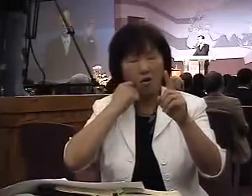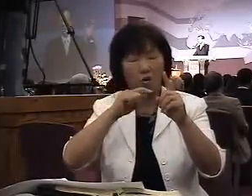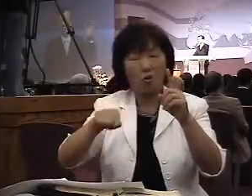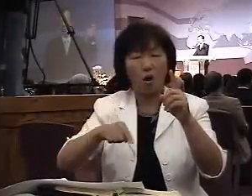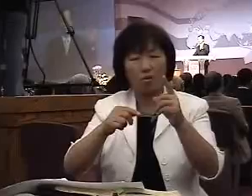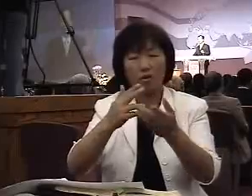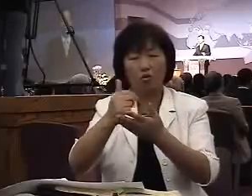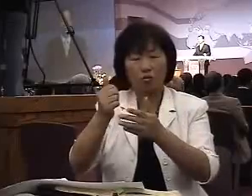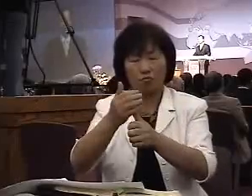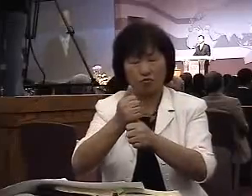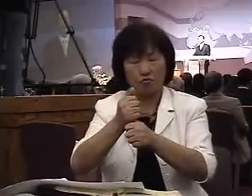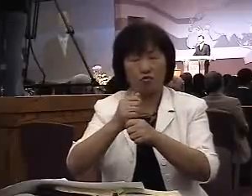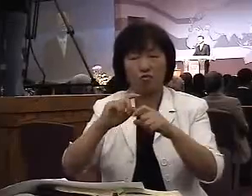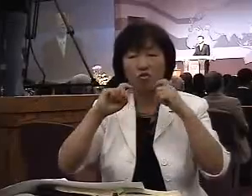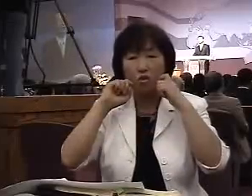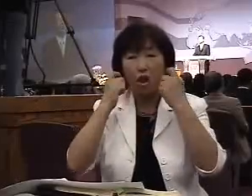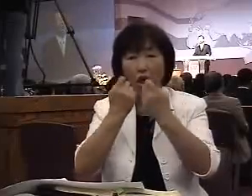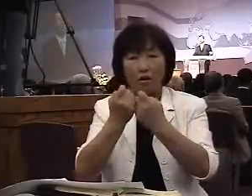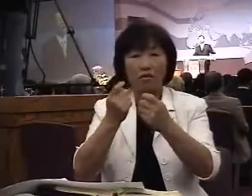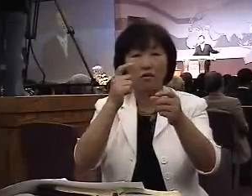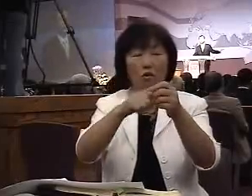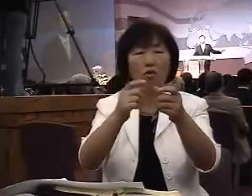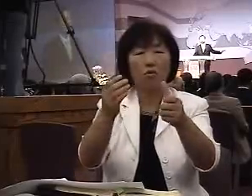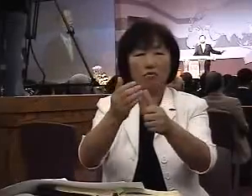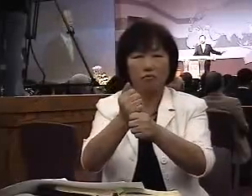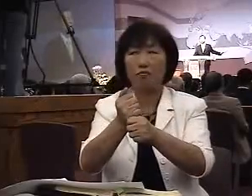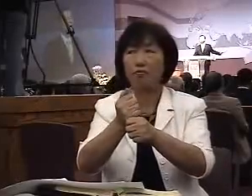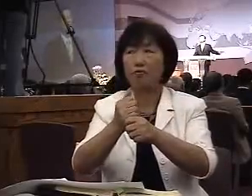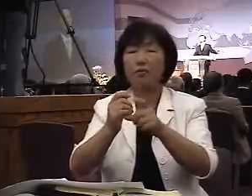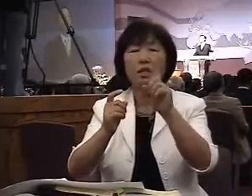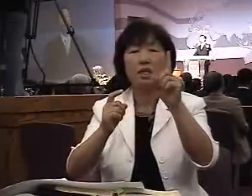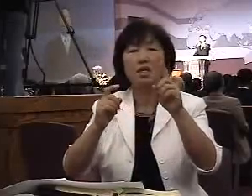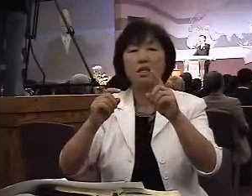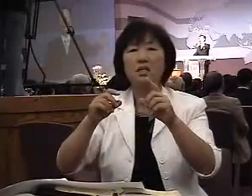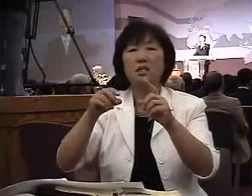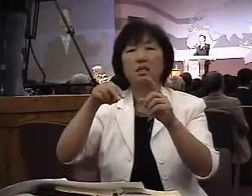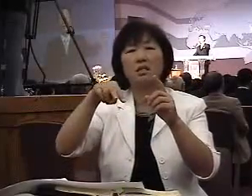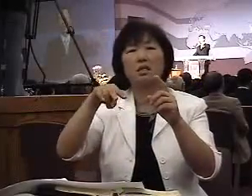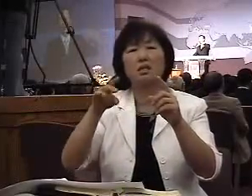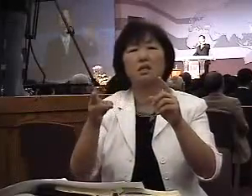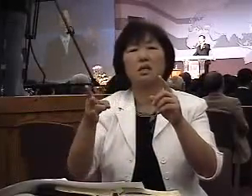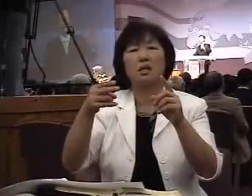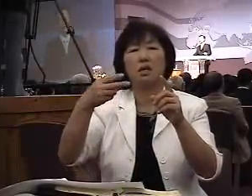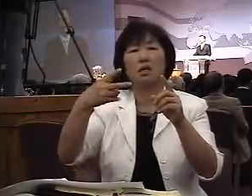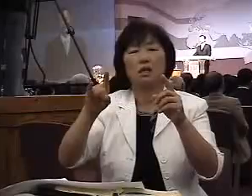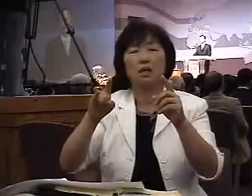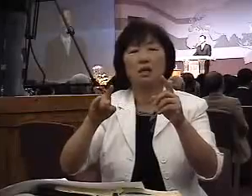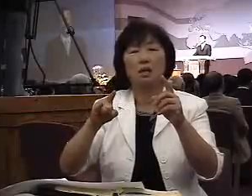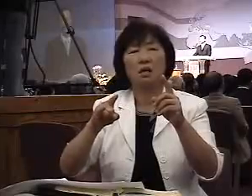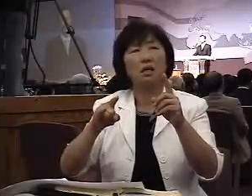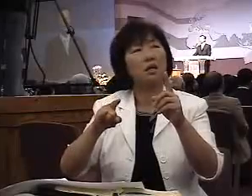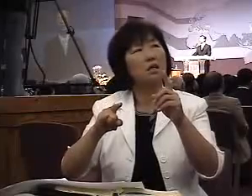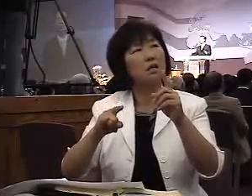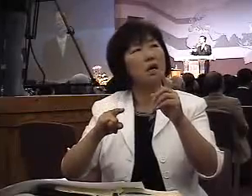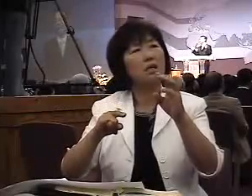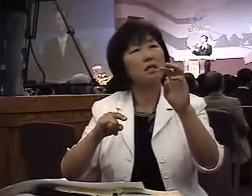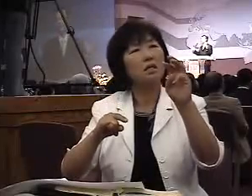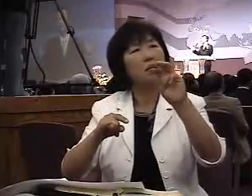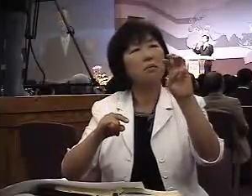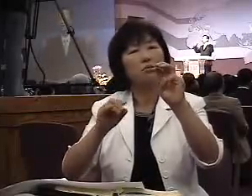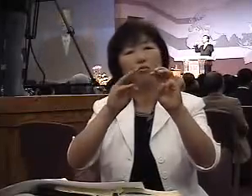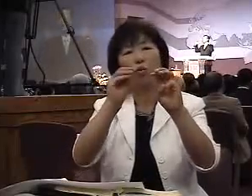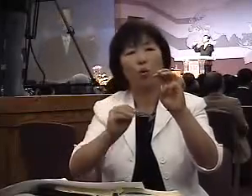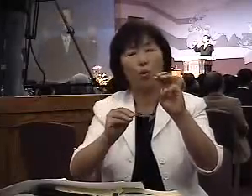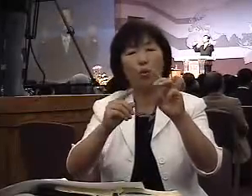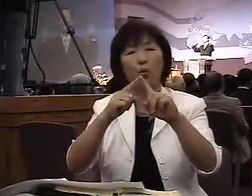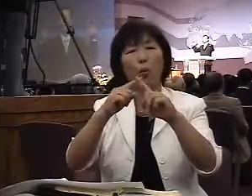주님을 개인적으로 알게 됩니다. 이민 1세대들 중에서는 적어도 30%가 교회를 다닌다고 하는데 그들과